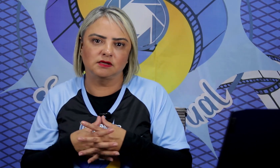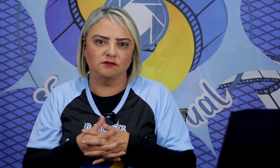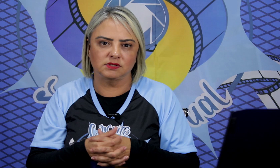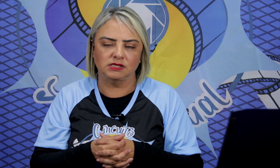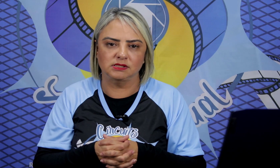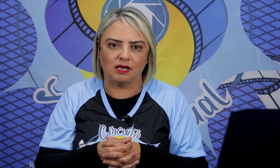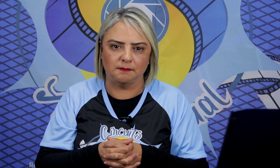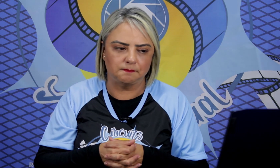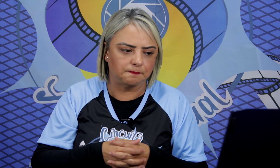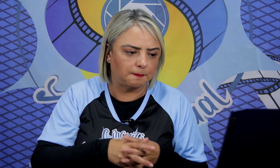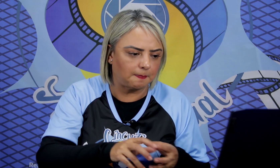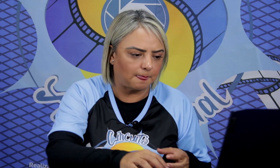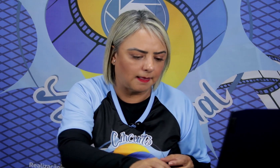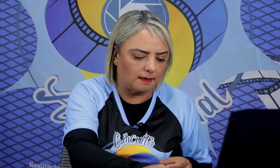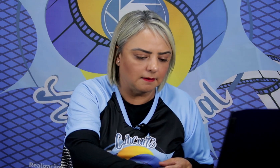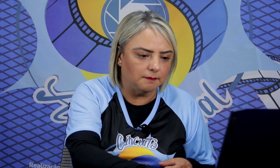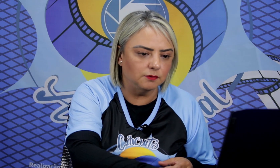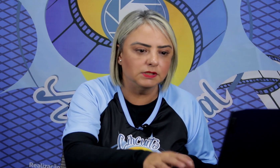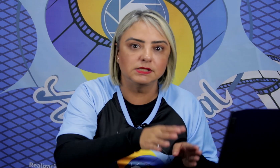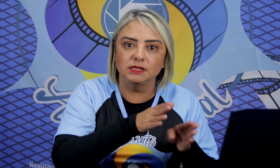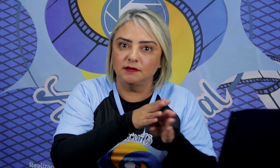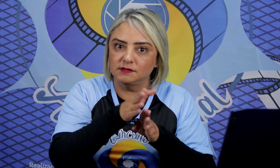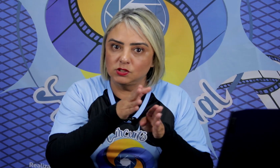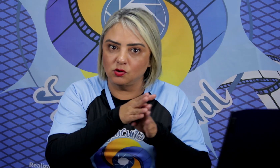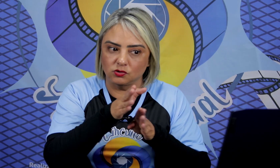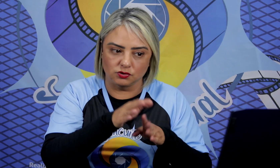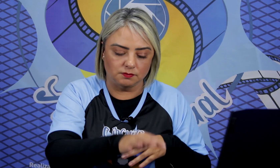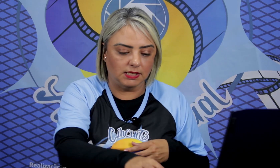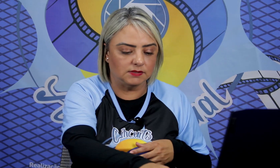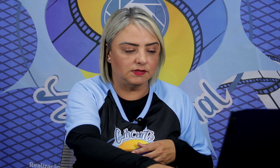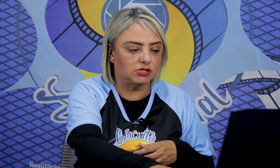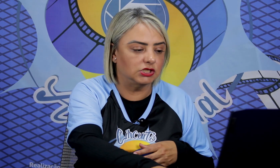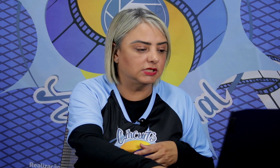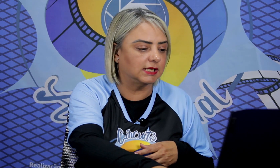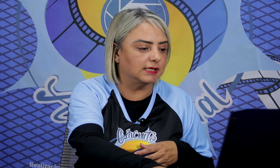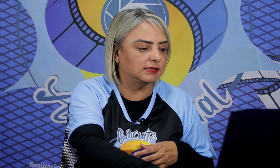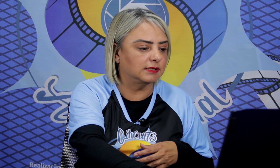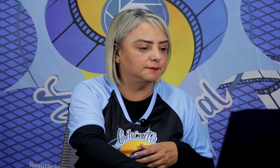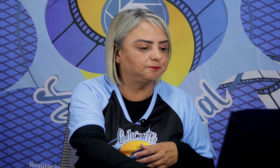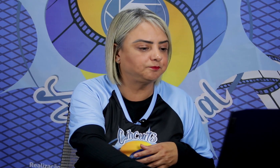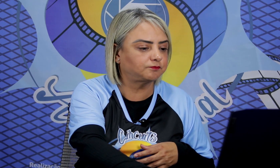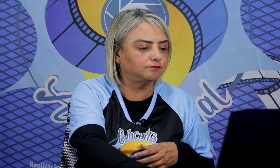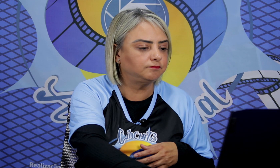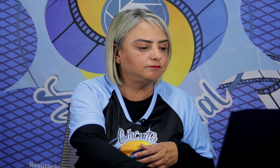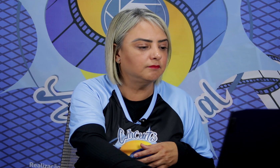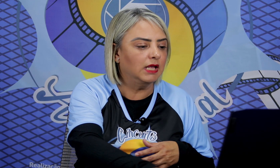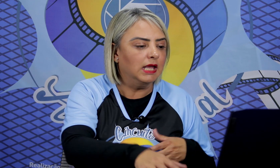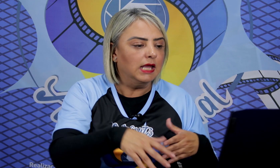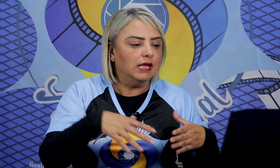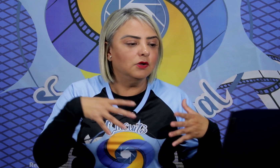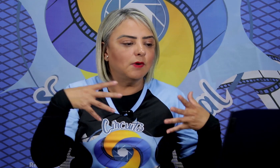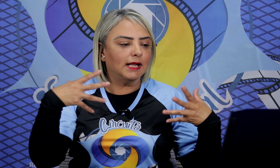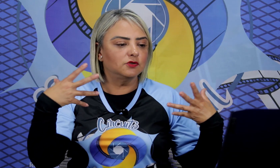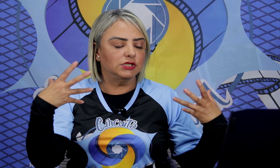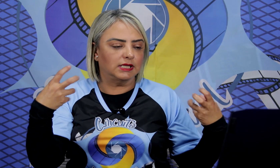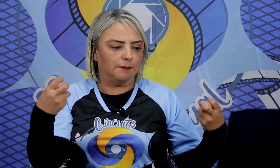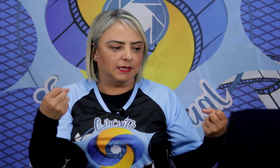você está. Por isso que teve esse código, porque às vezes a gente esquece, né? E o ato de